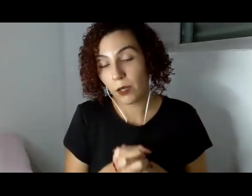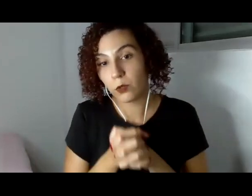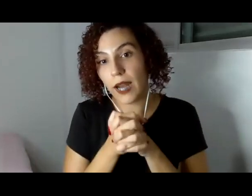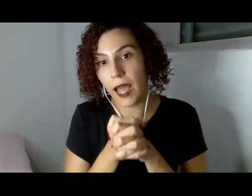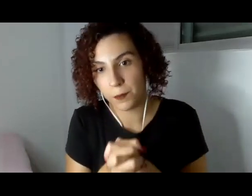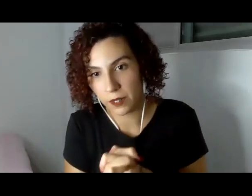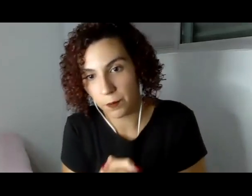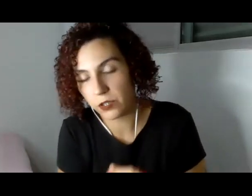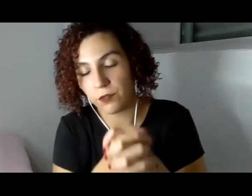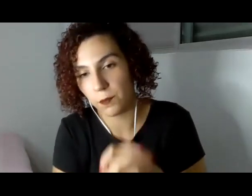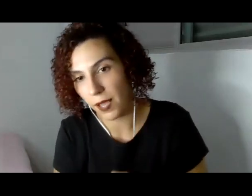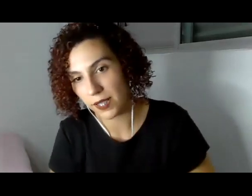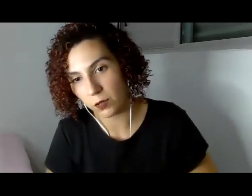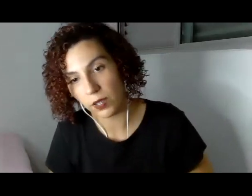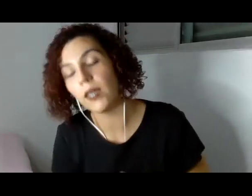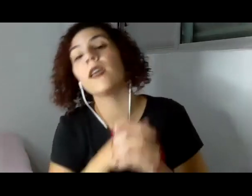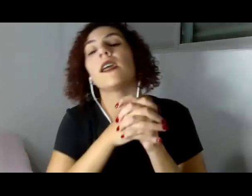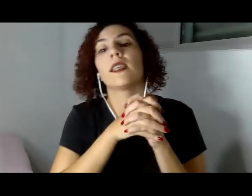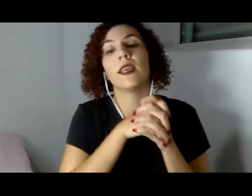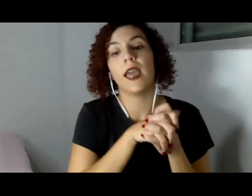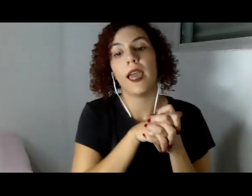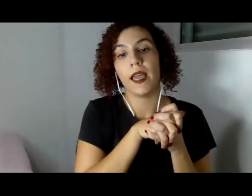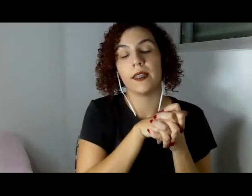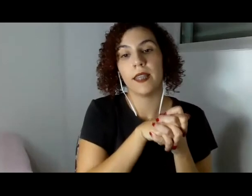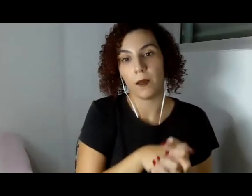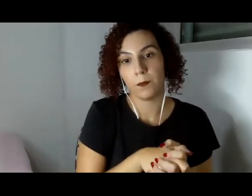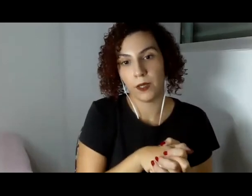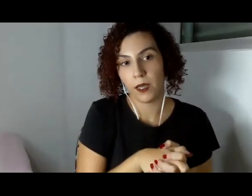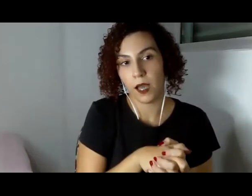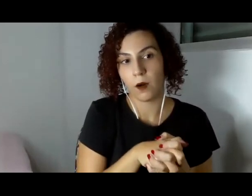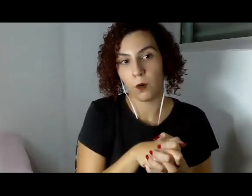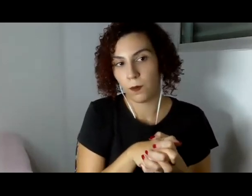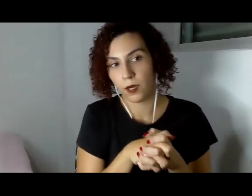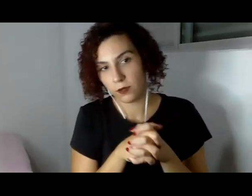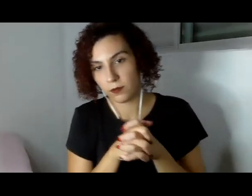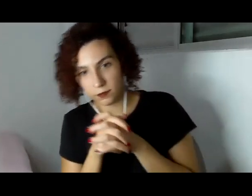O e-mail do NAP também já foi passado aí, que é nap,